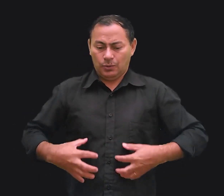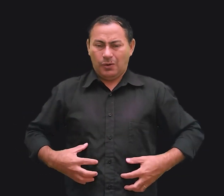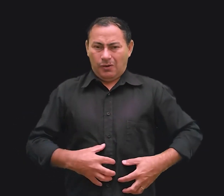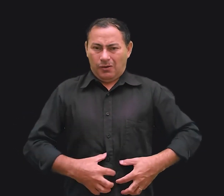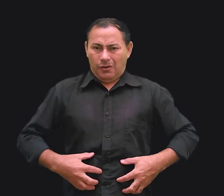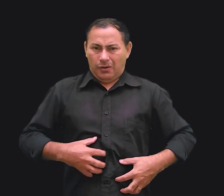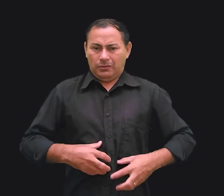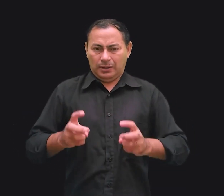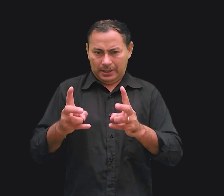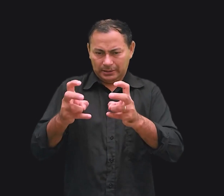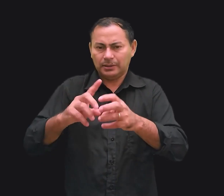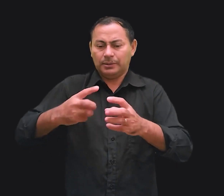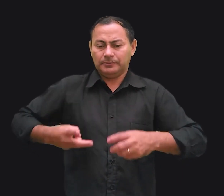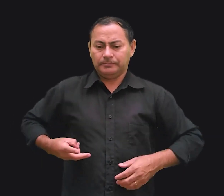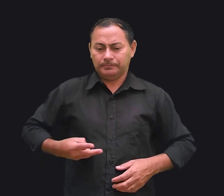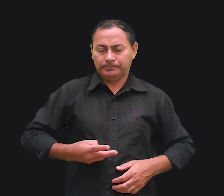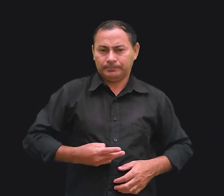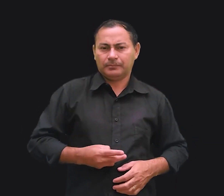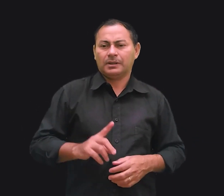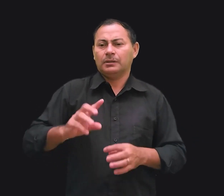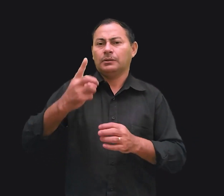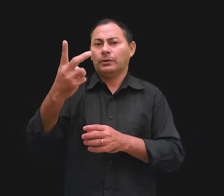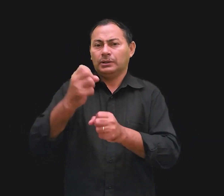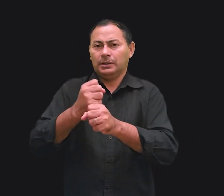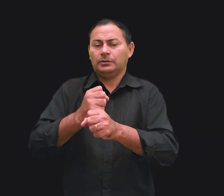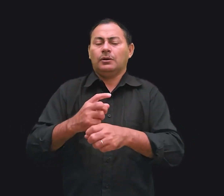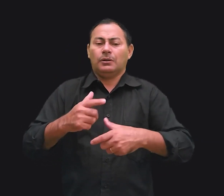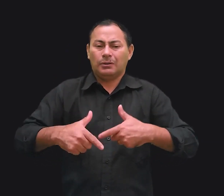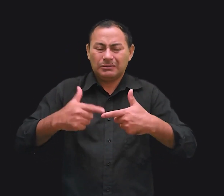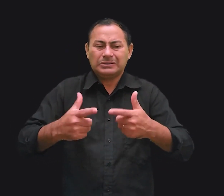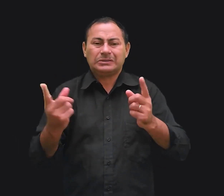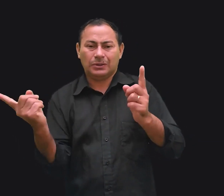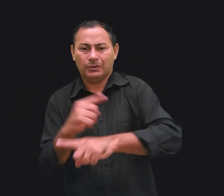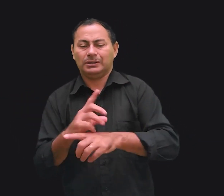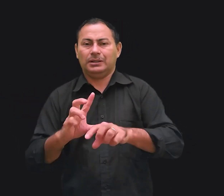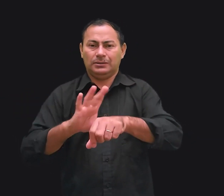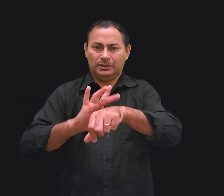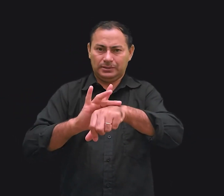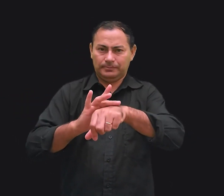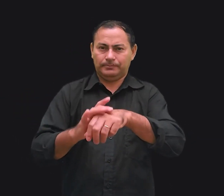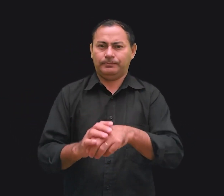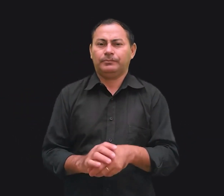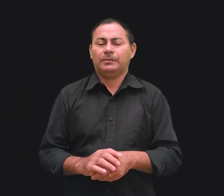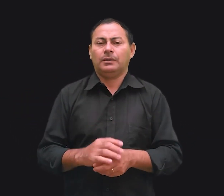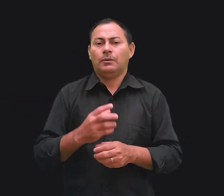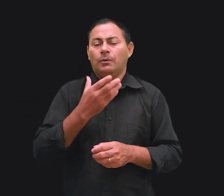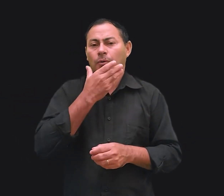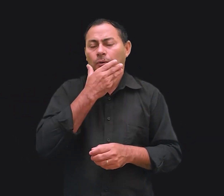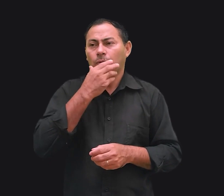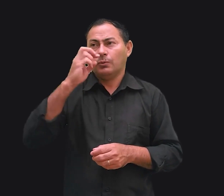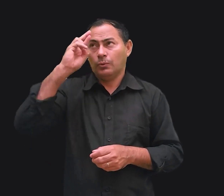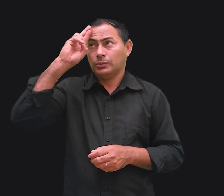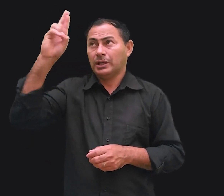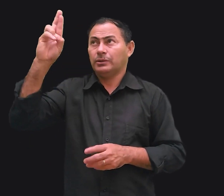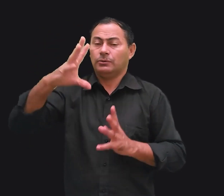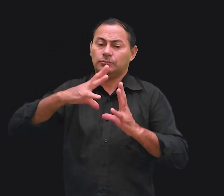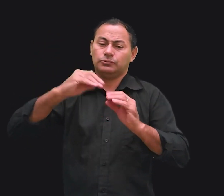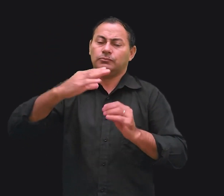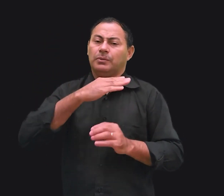no cólon. Depois de uma cirurgia e de 2 anos lutando contra a doença, o Senhor levou a mãe de